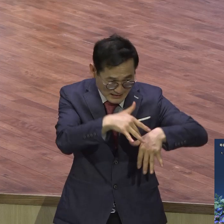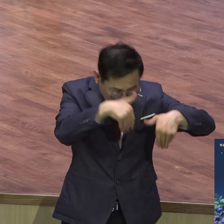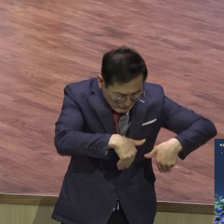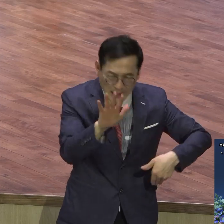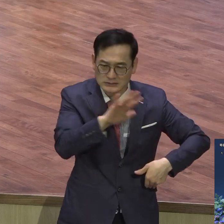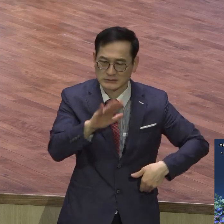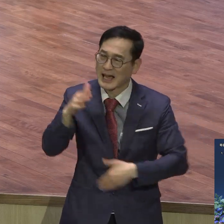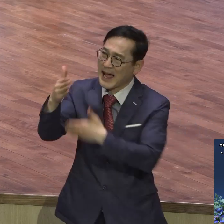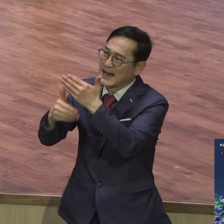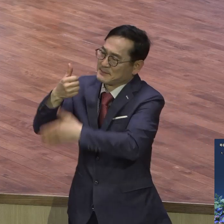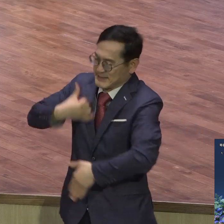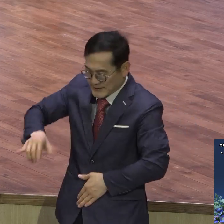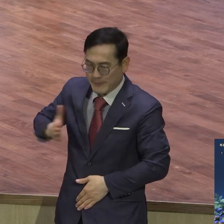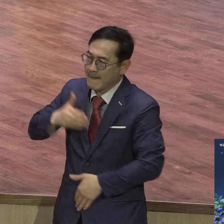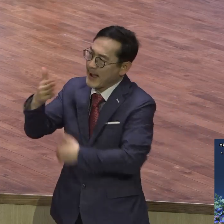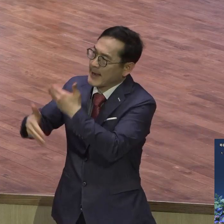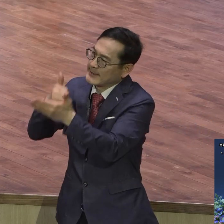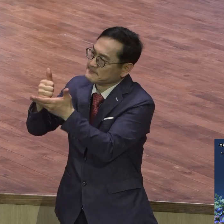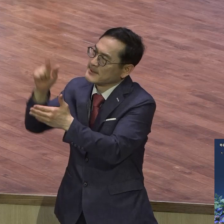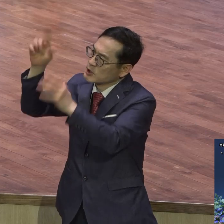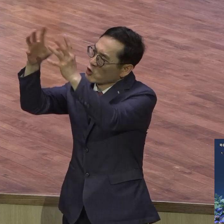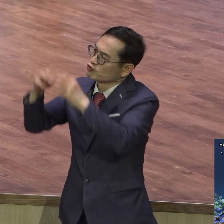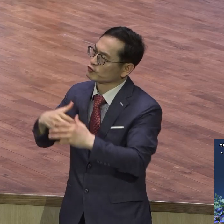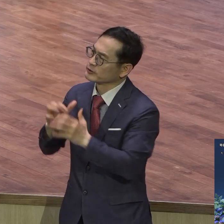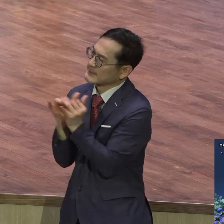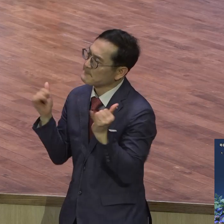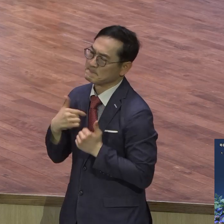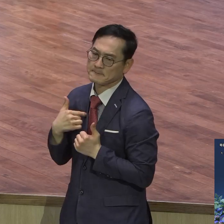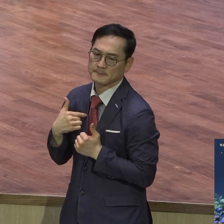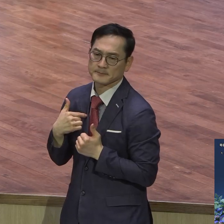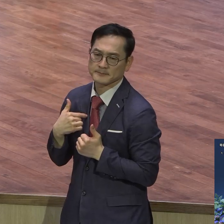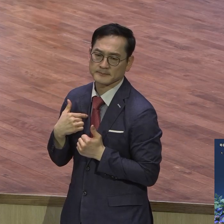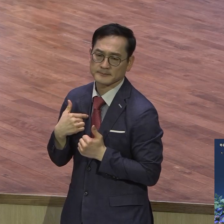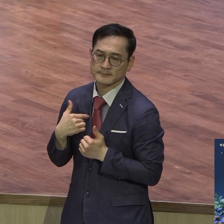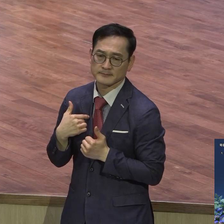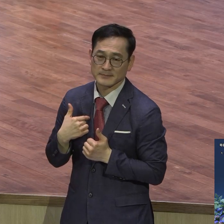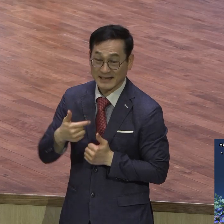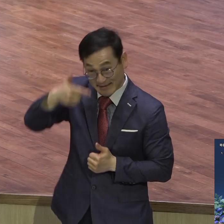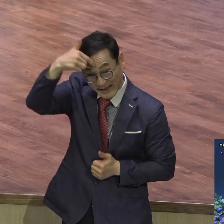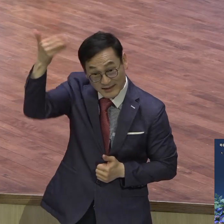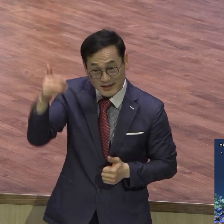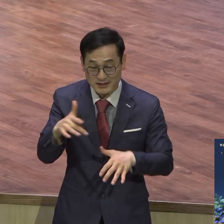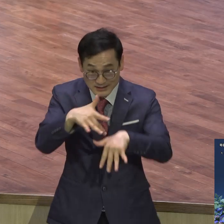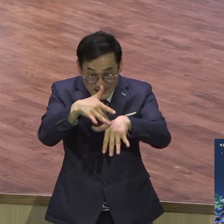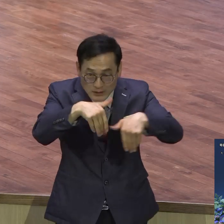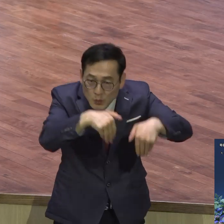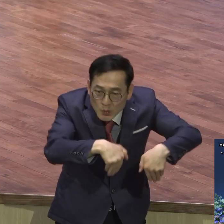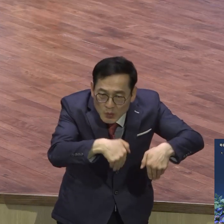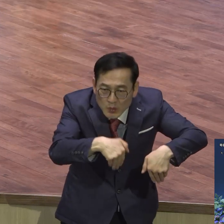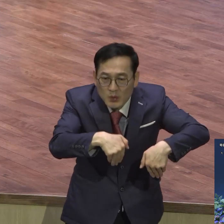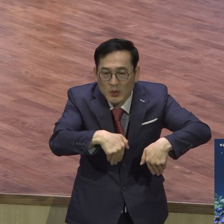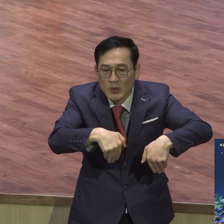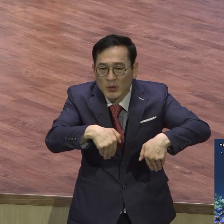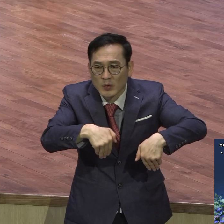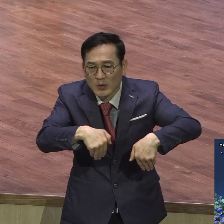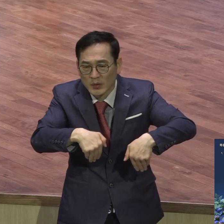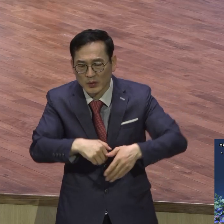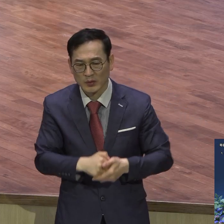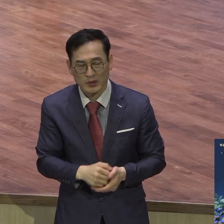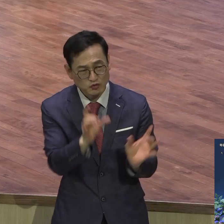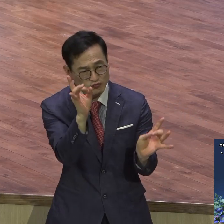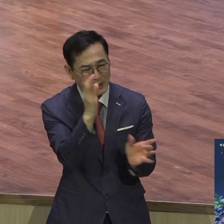아니야 하나님의 사람이야 거듭났다니까 저는 마귀의 종이었어요 마귀 심부름이었어요 마귀가 좋아하는